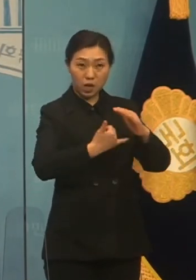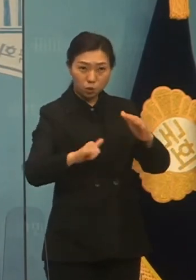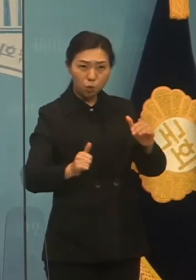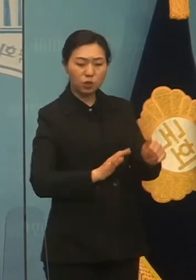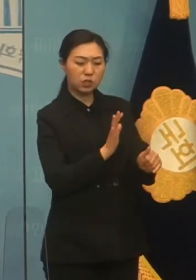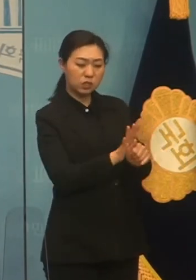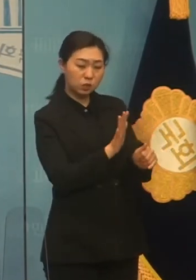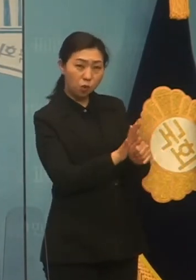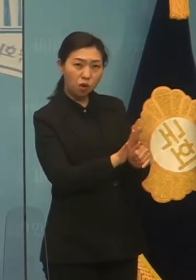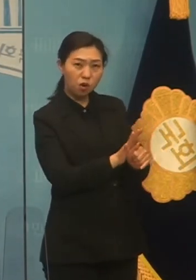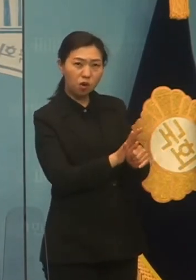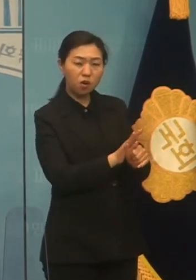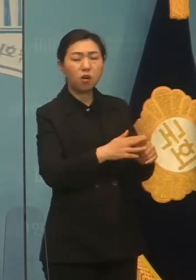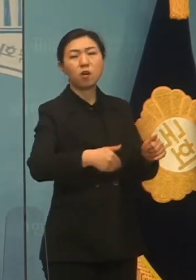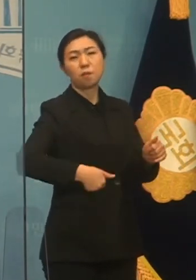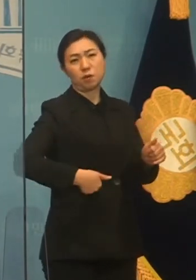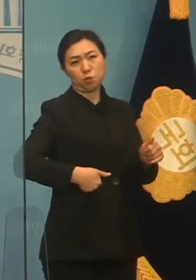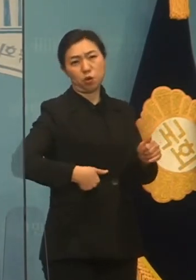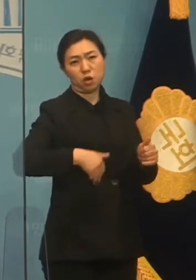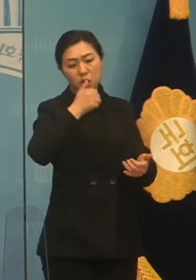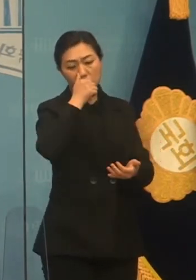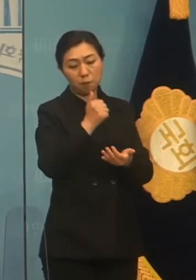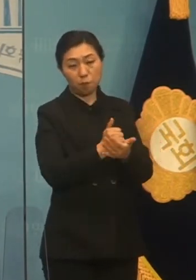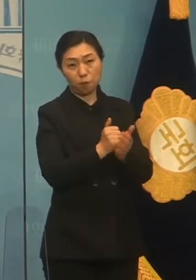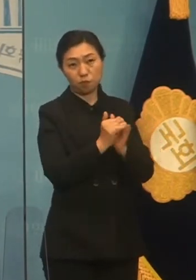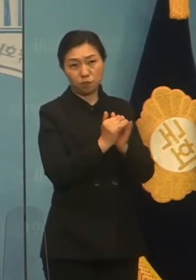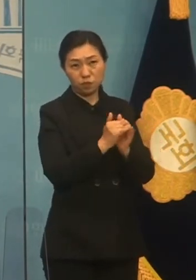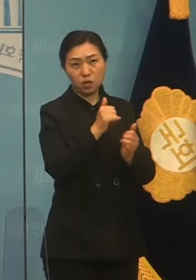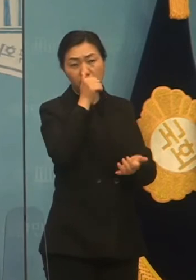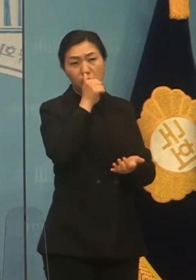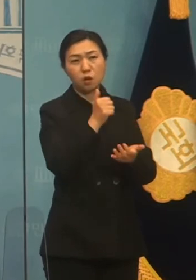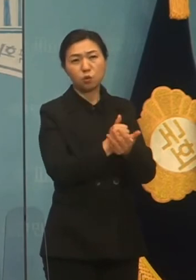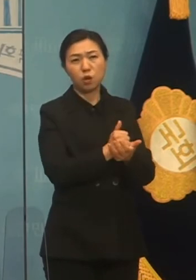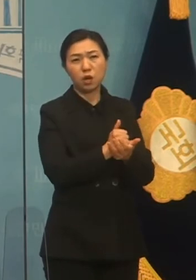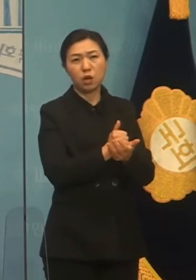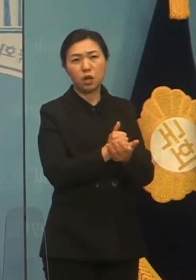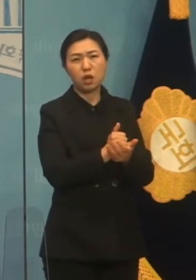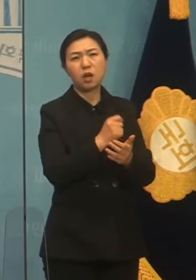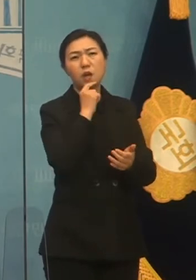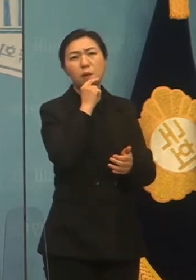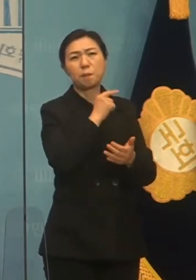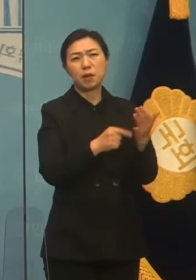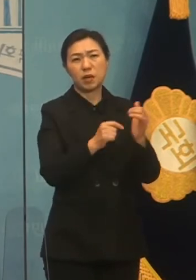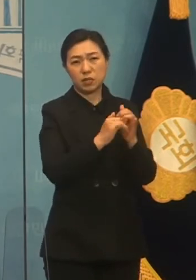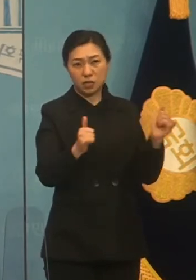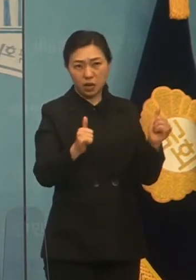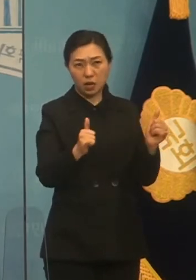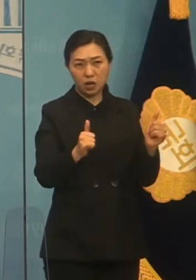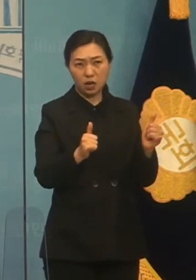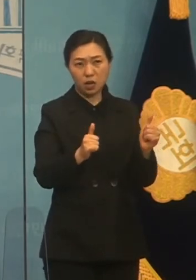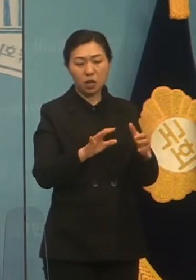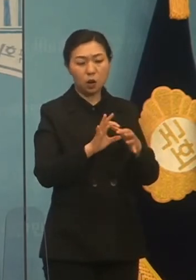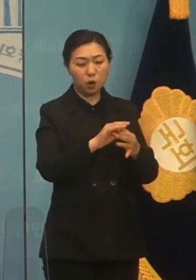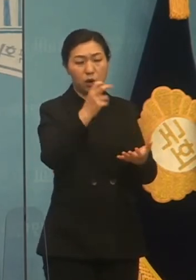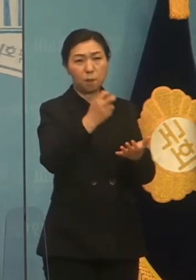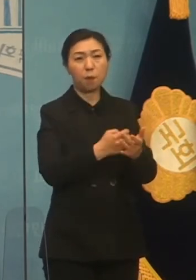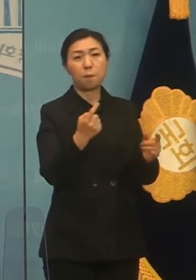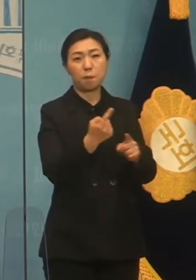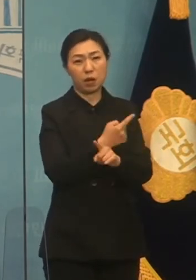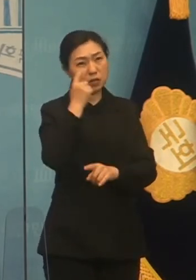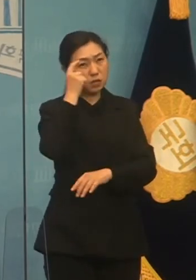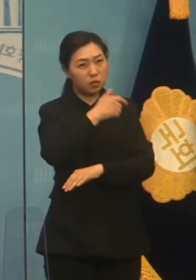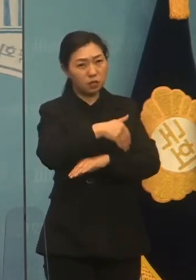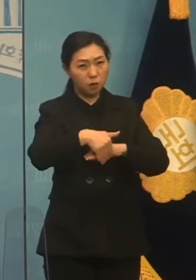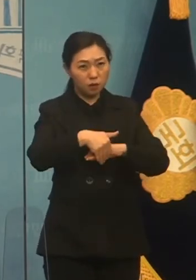위한 구조금 지급 위한 범죄 피해자 보호법 개정안을 발의하고자 합니다. 유가족들이 맞닥뜨린